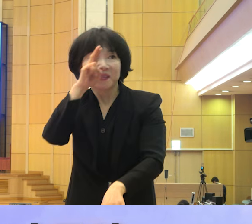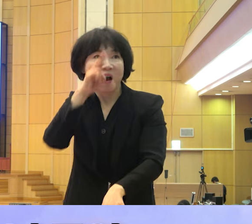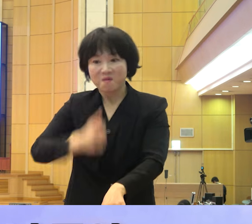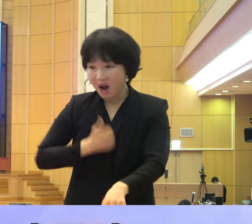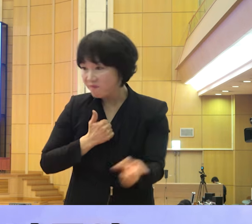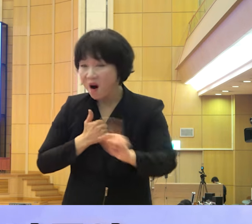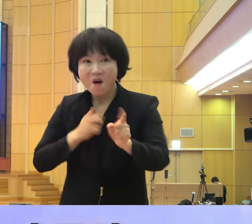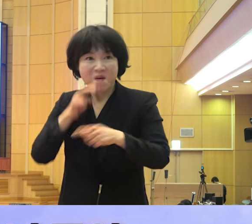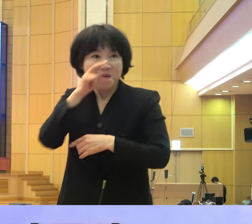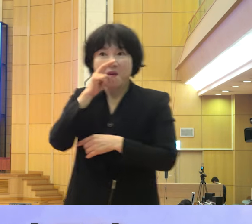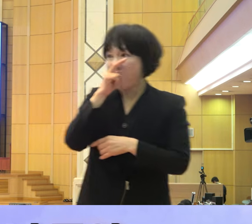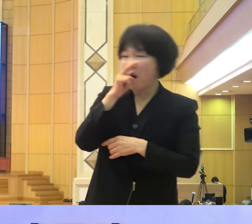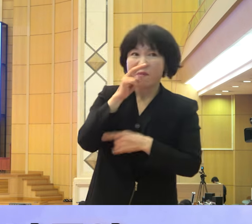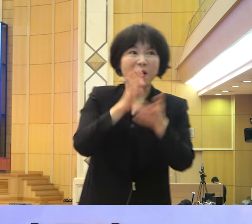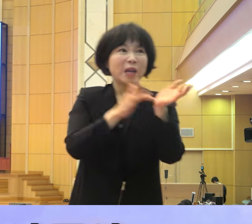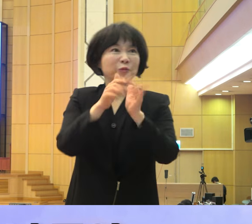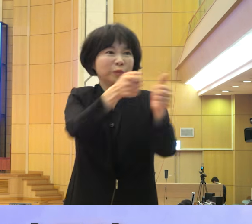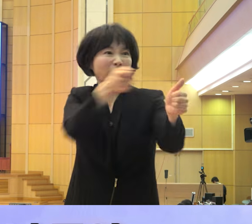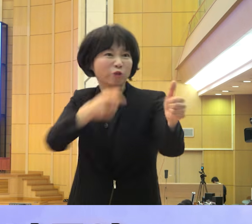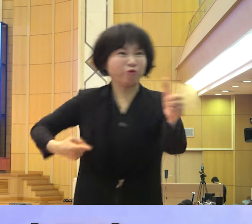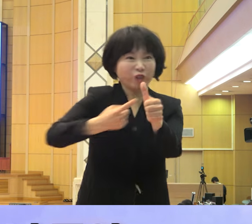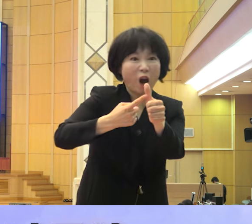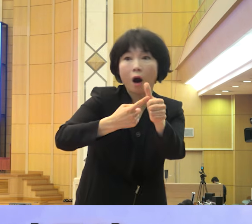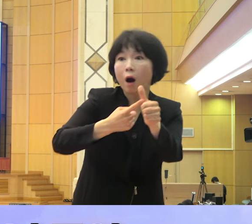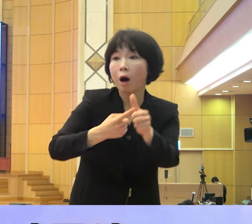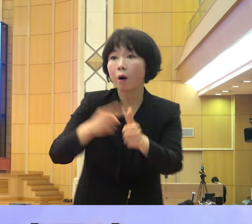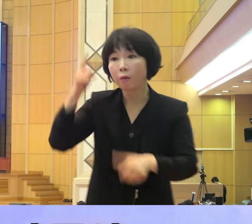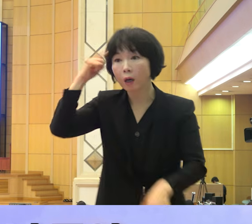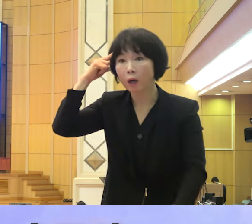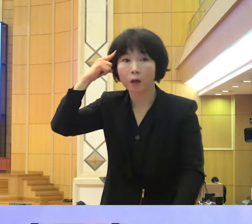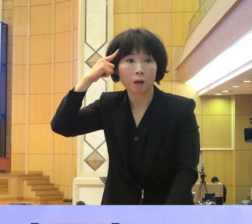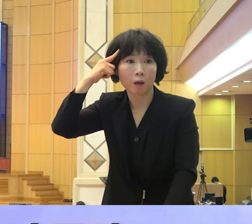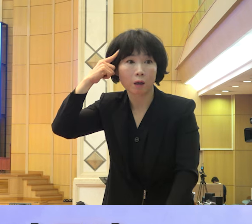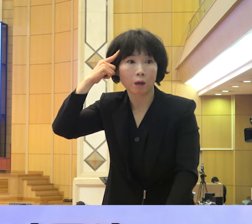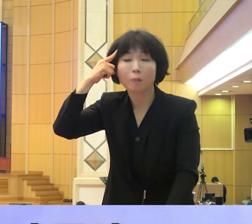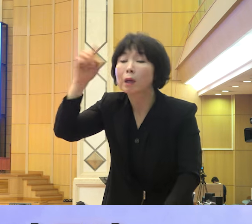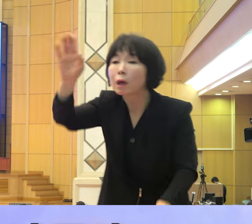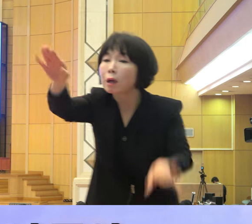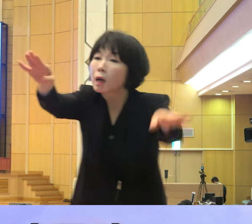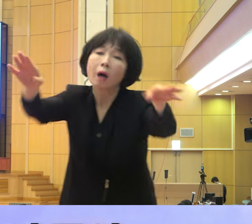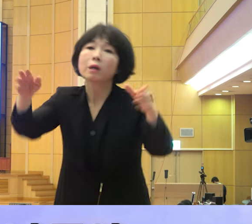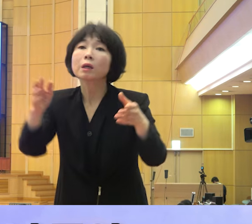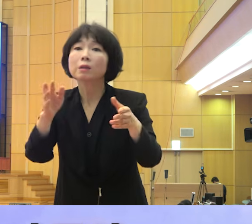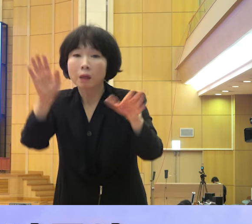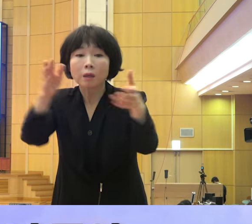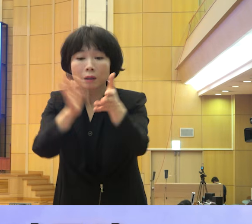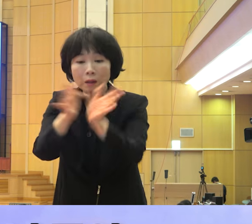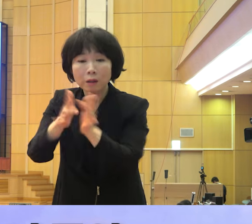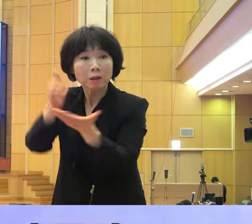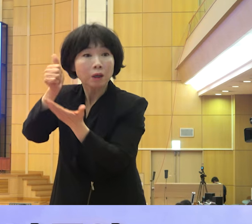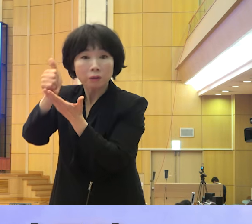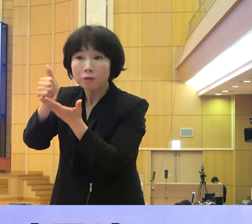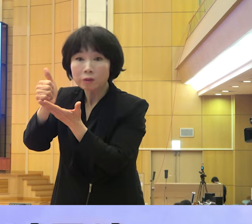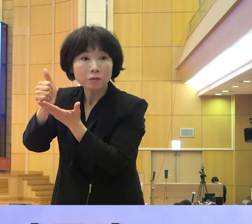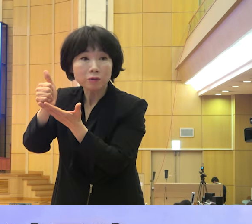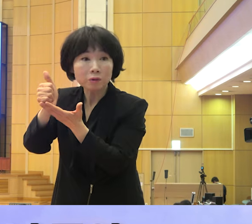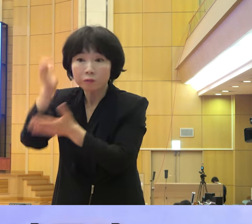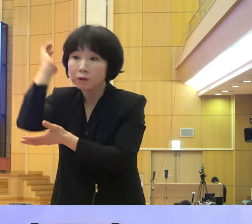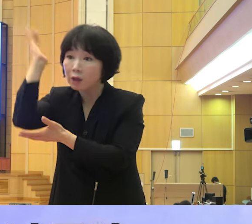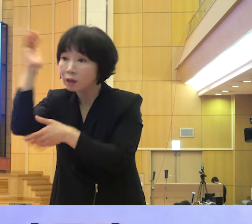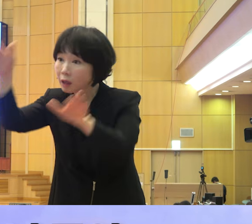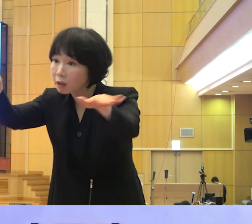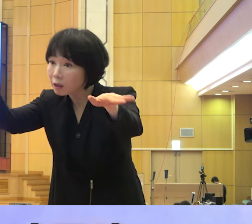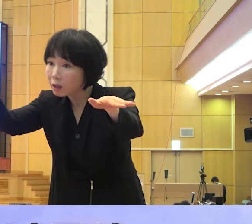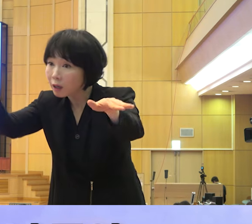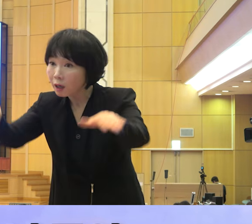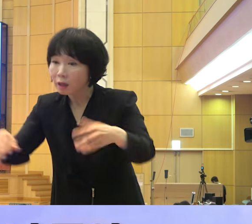성경에는 현장에서 간음한 여인도 예수님은 뭐라 그랬나요? 나도 정죄할 수 있고 심판할